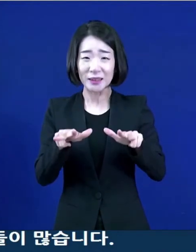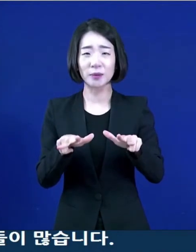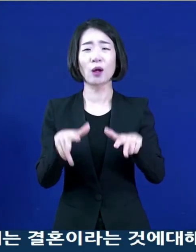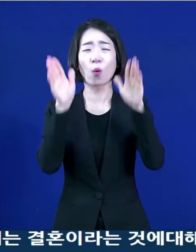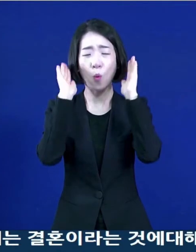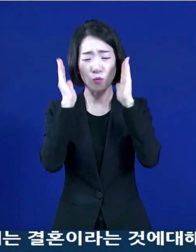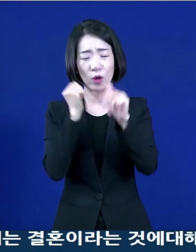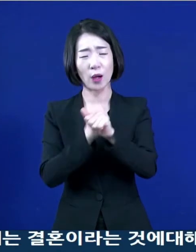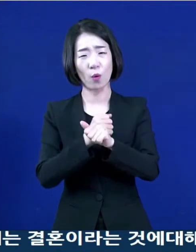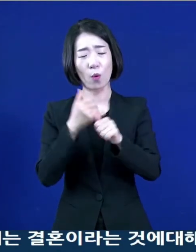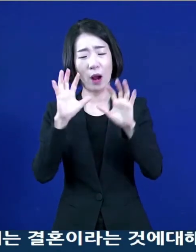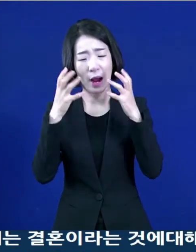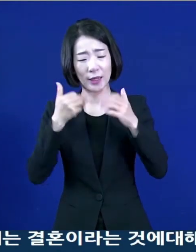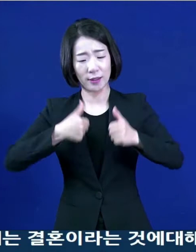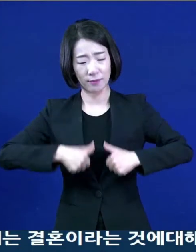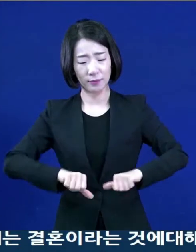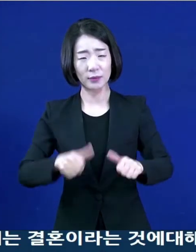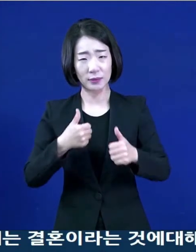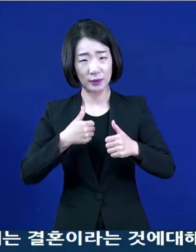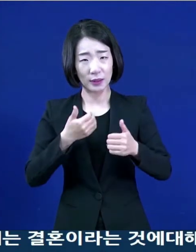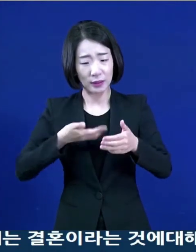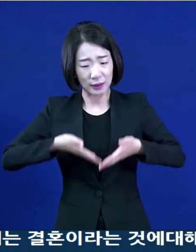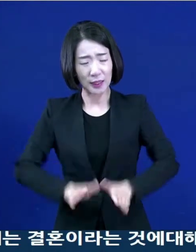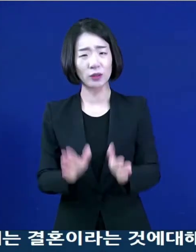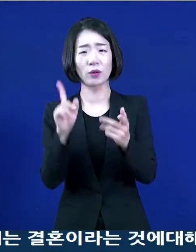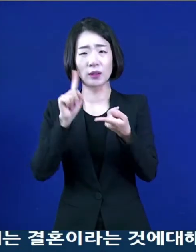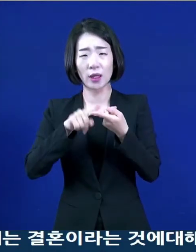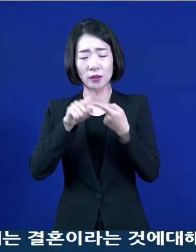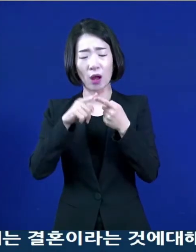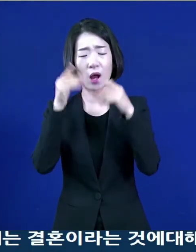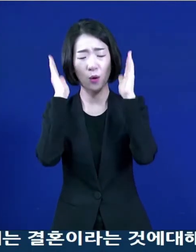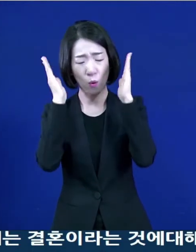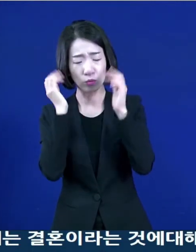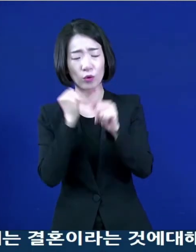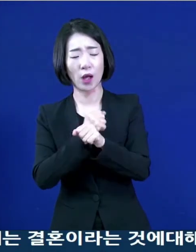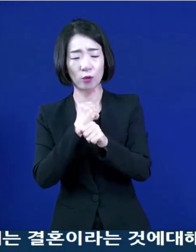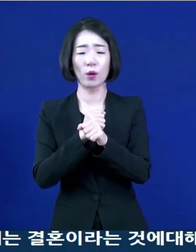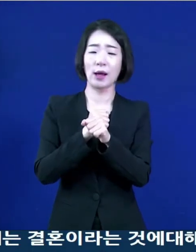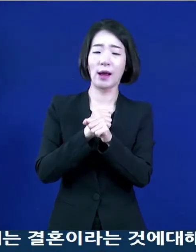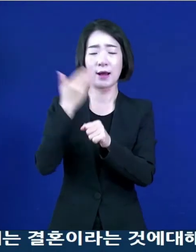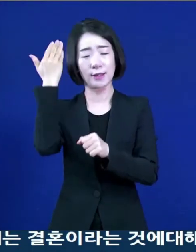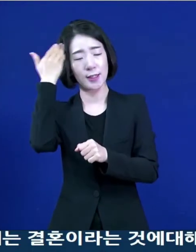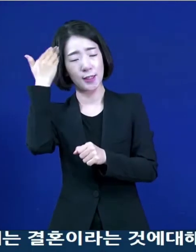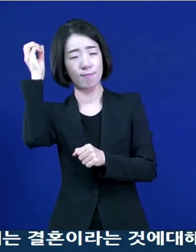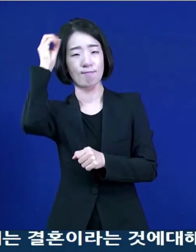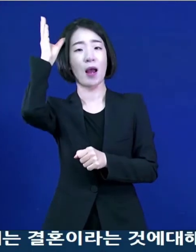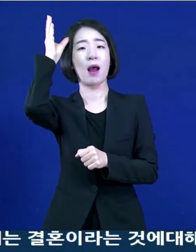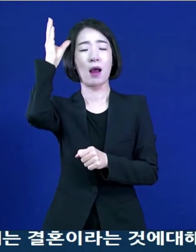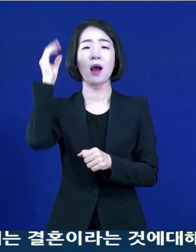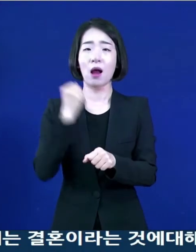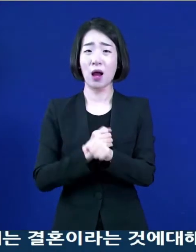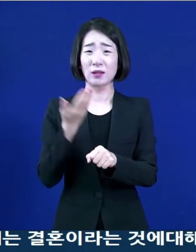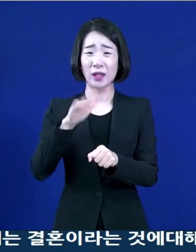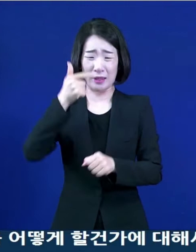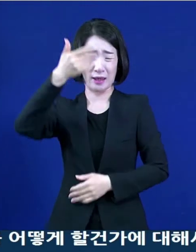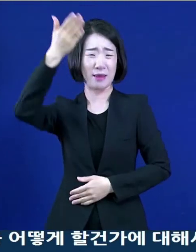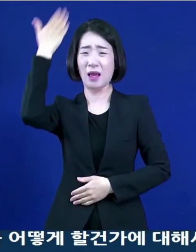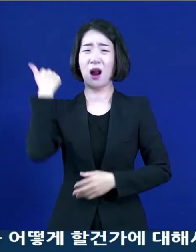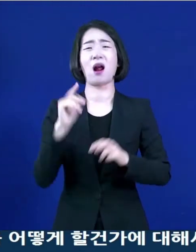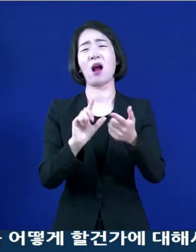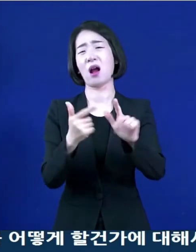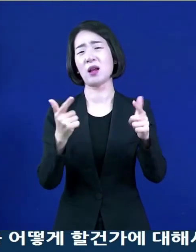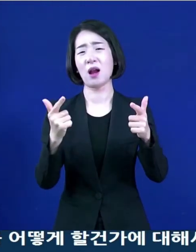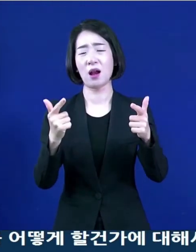안 그랬던 것 같아요. 그냥 때가 되면 결혼했고요. 저희 때만 해도 결혼하면 다 돼, 아이도 나면 다 알아서